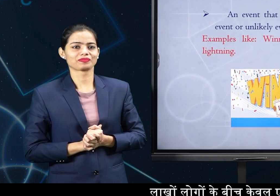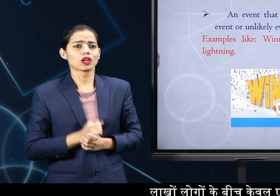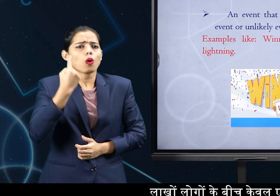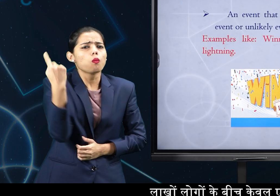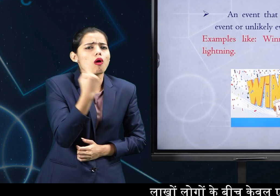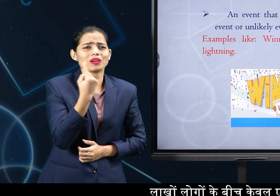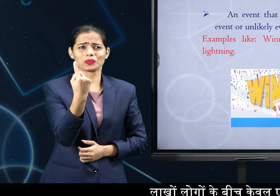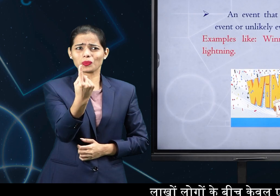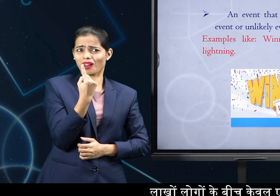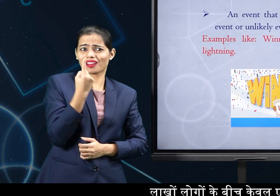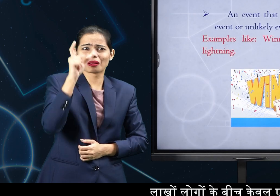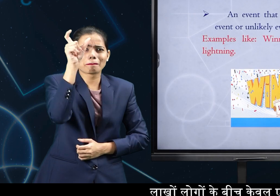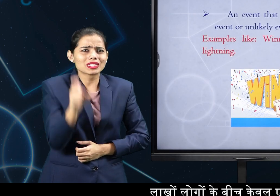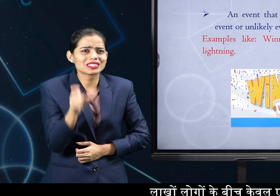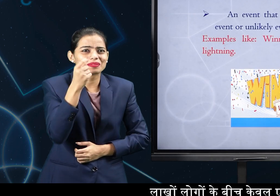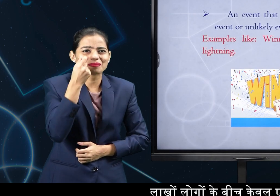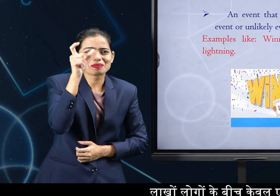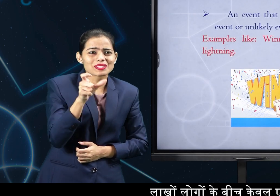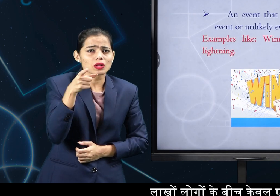लाखों लोग के बीच केवल एक व्यक्ति जीतेगा,